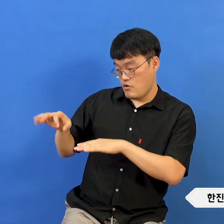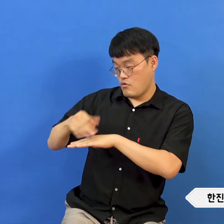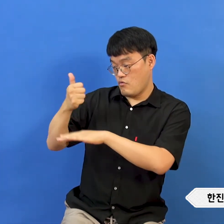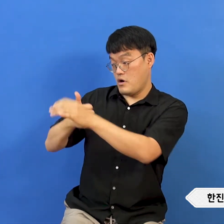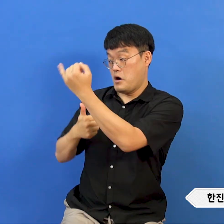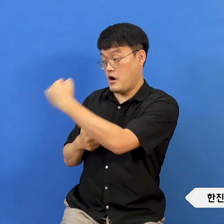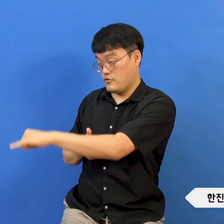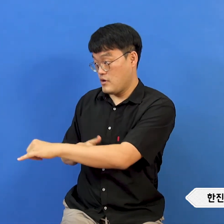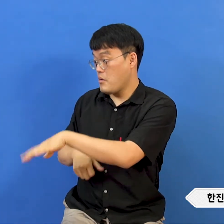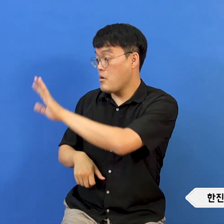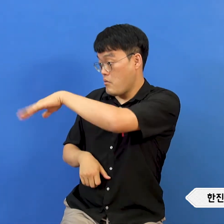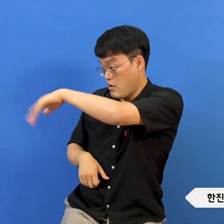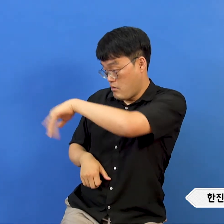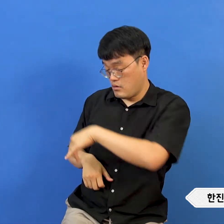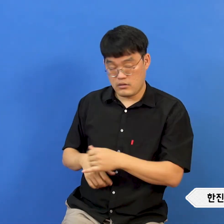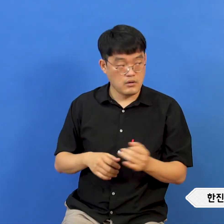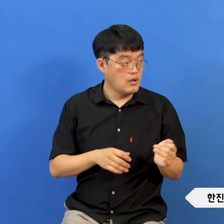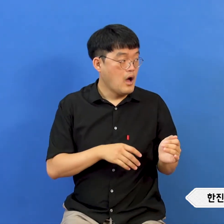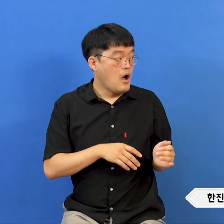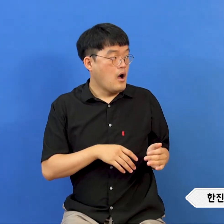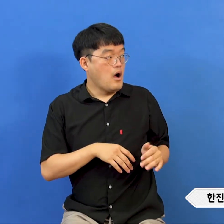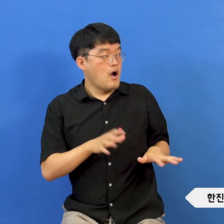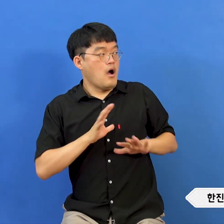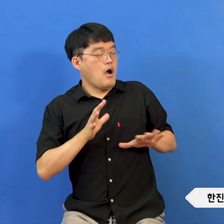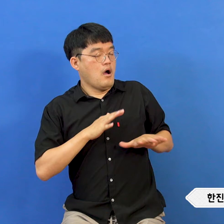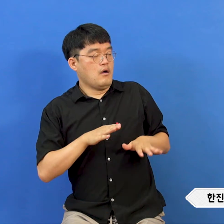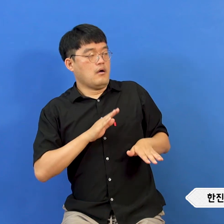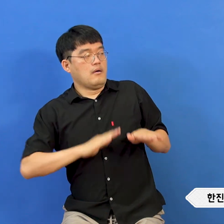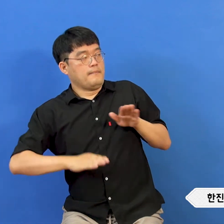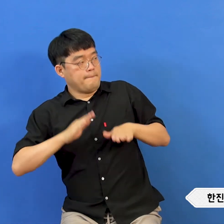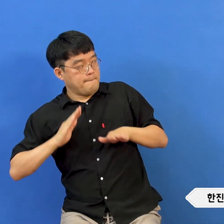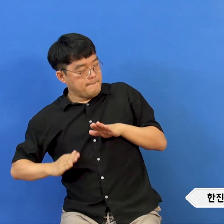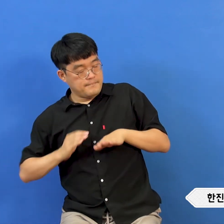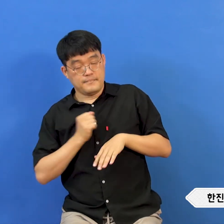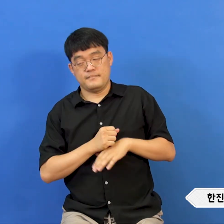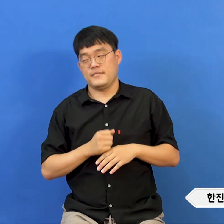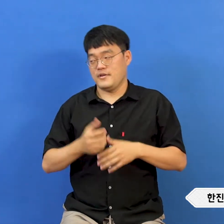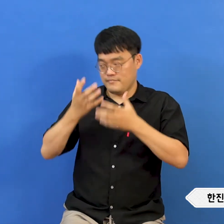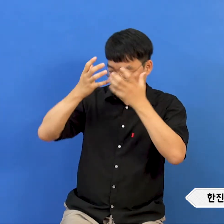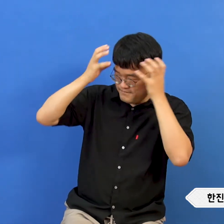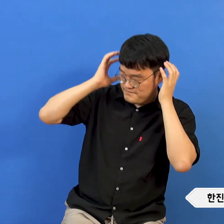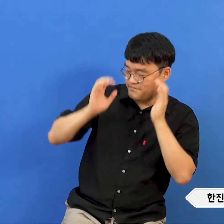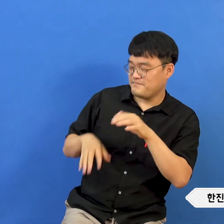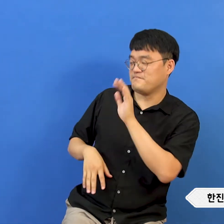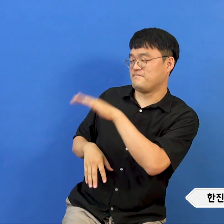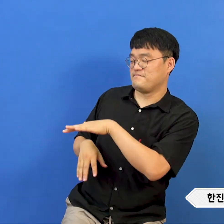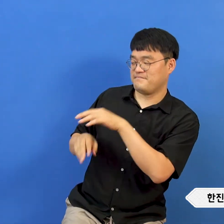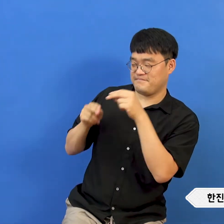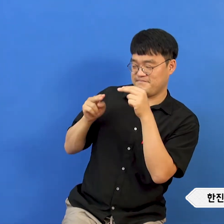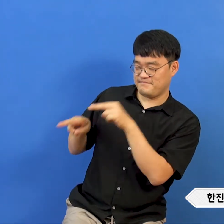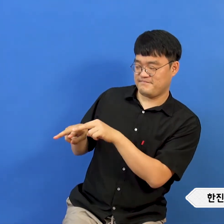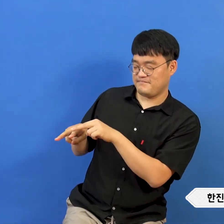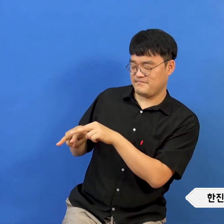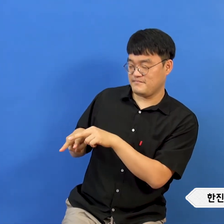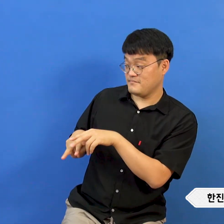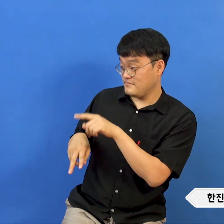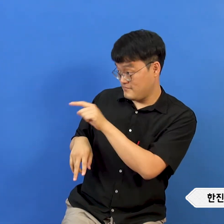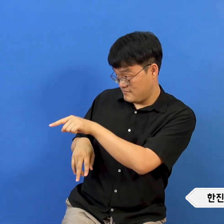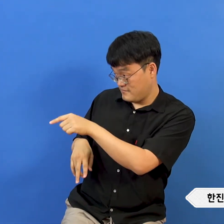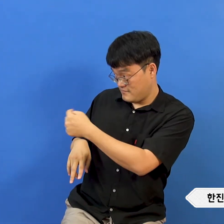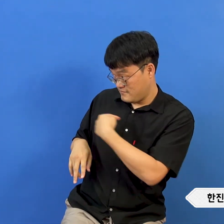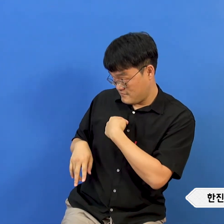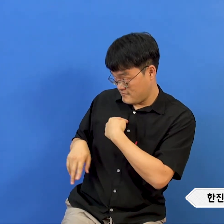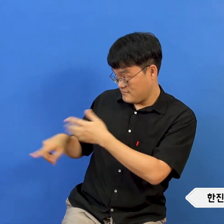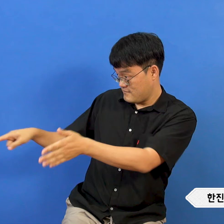공주가 겁이 나서 뒷걸음질을 치지요. 그러자 이 알라딘이 공주를 똑바로 바라보면서 Do you trust